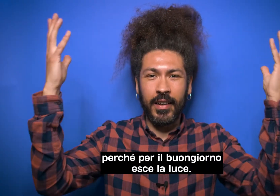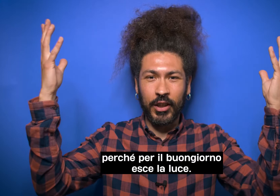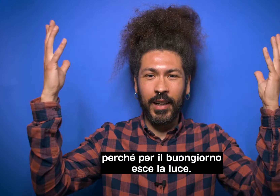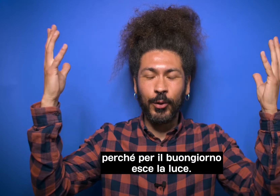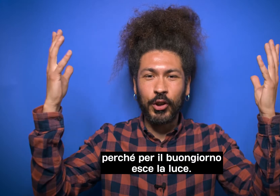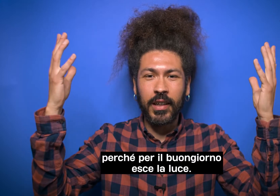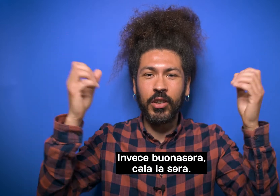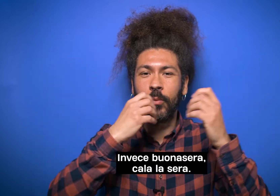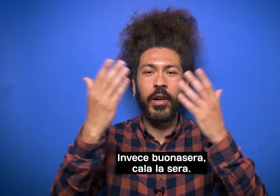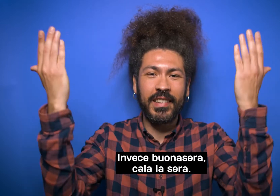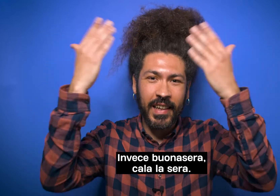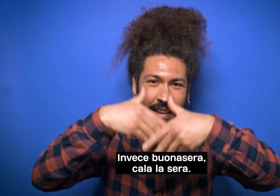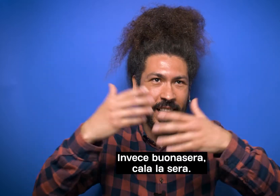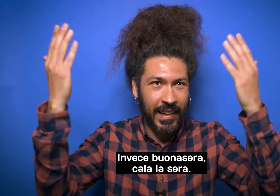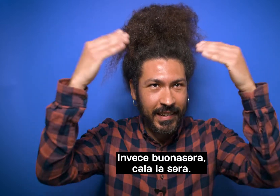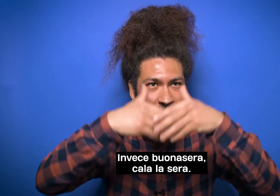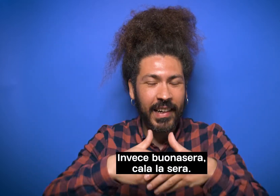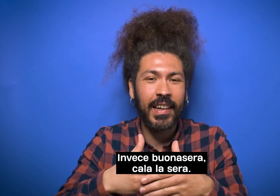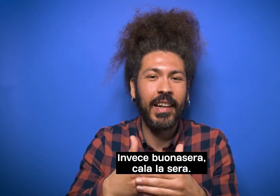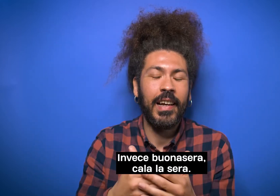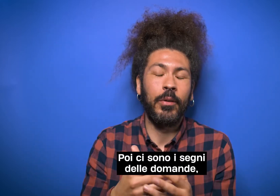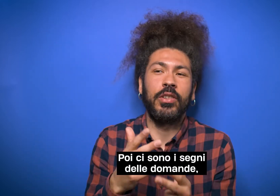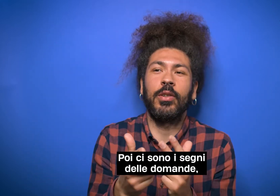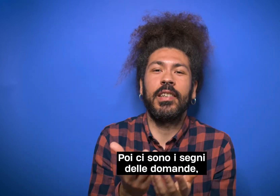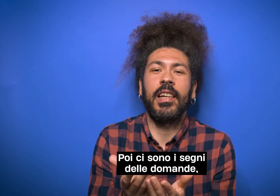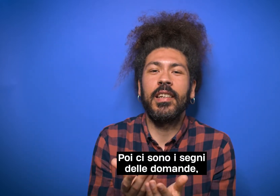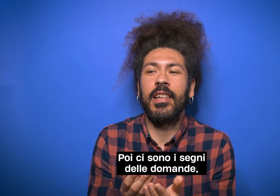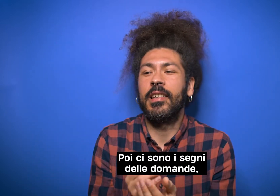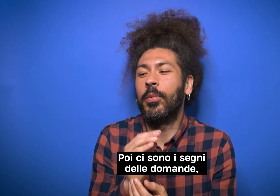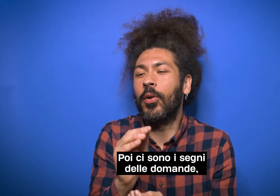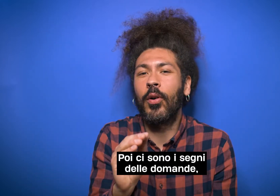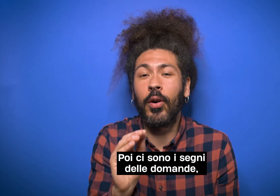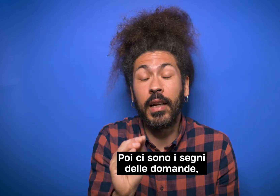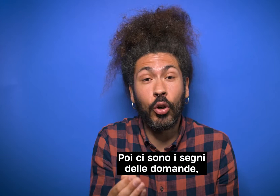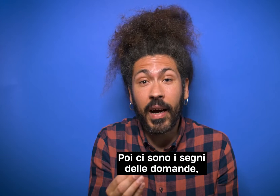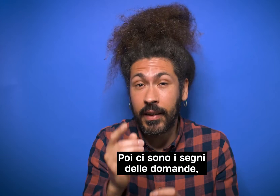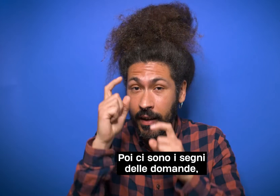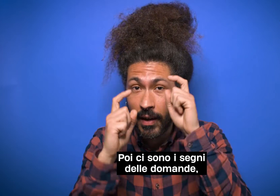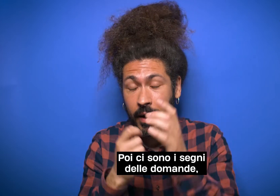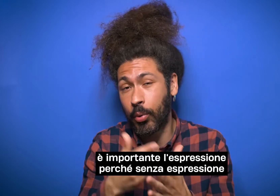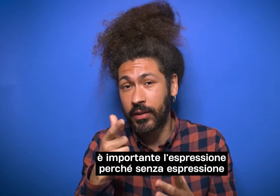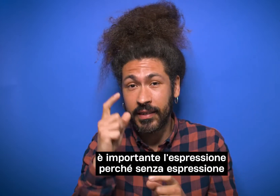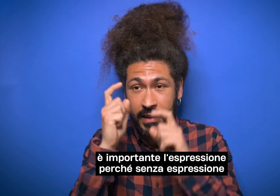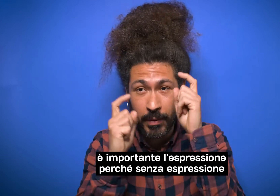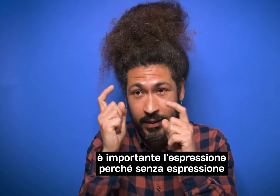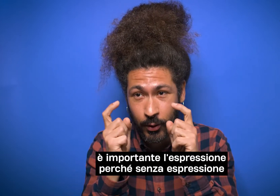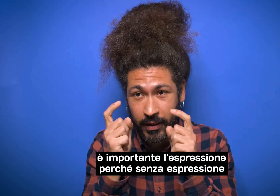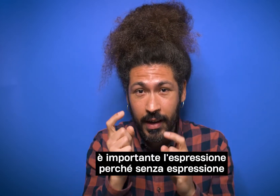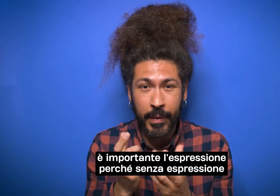c'è la luce, invece buonasera che cala la sera. Poi ci sono segni tipo delle domande. È importante le espressioni, perché